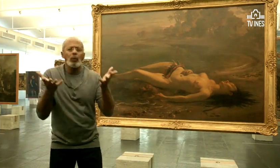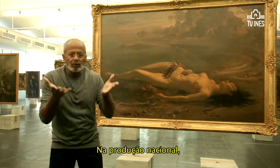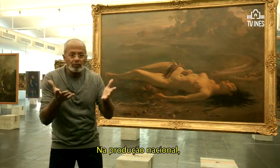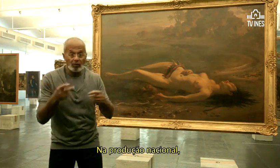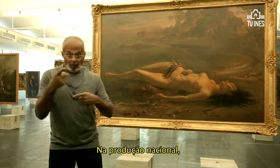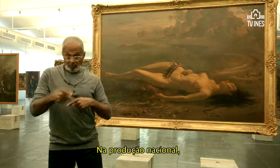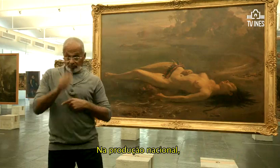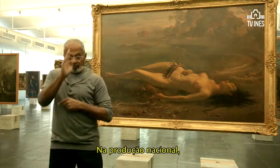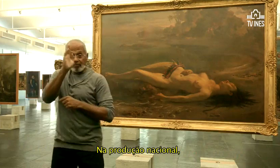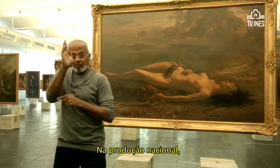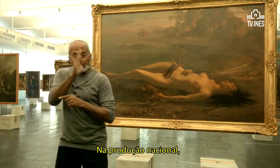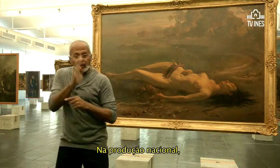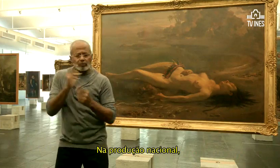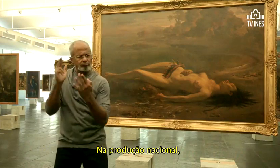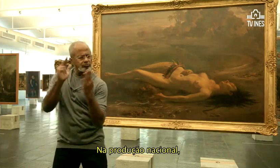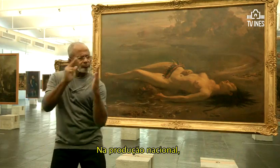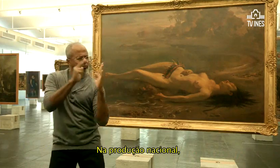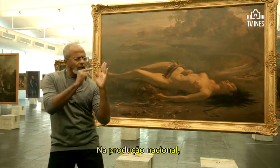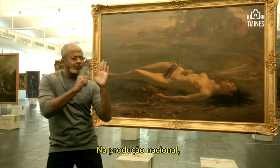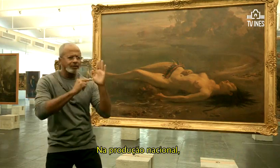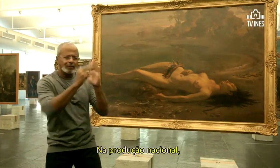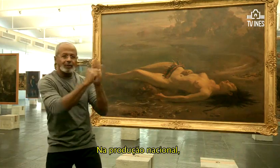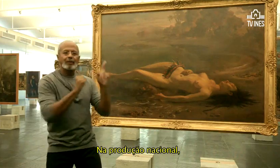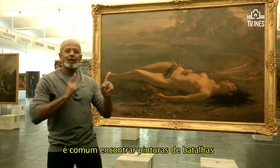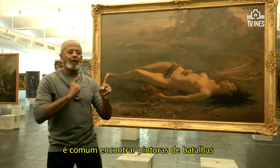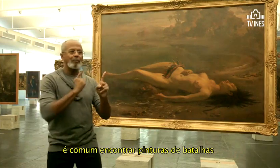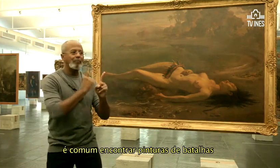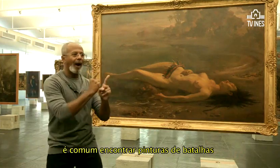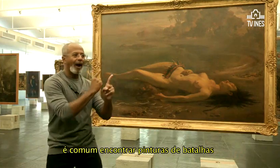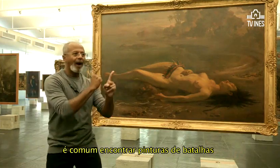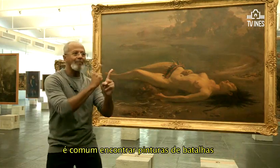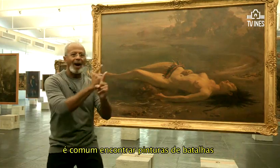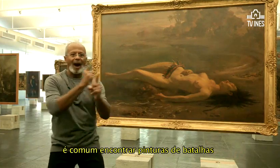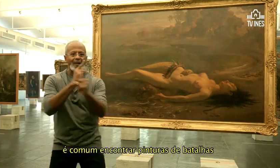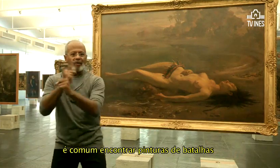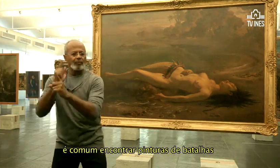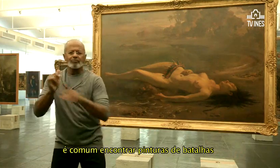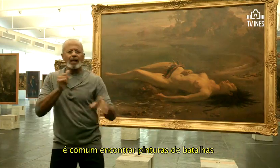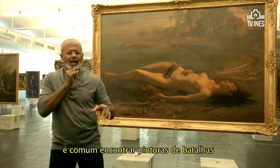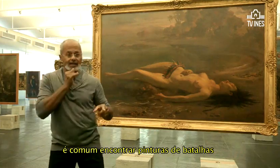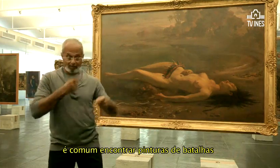Na produção nacional, é comum encontrar pinturas de batalhas